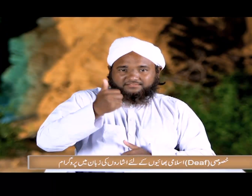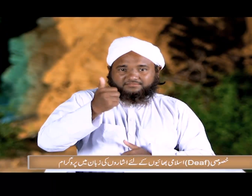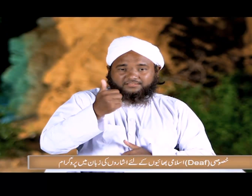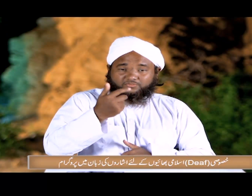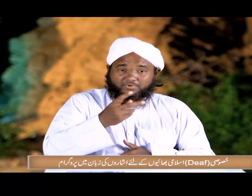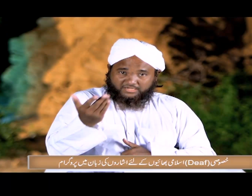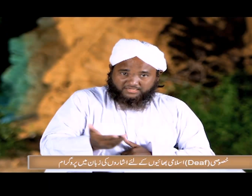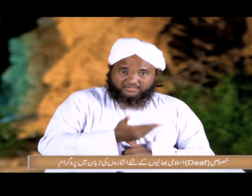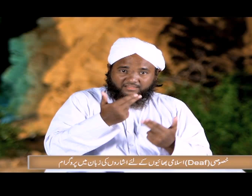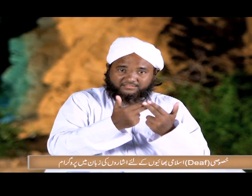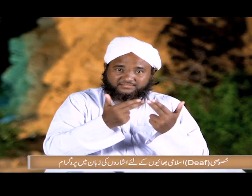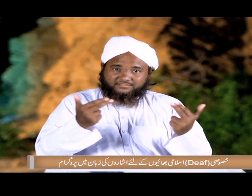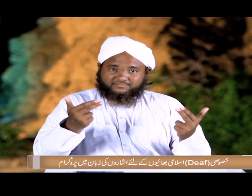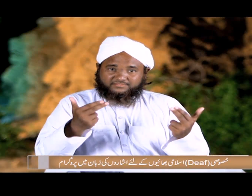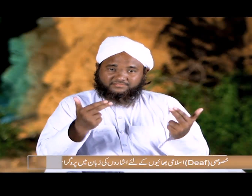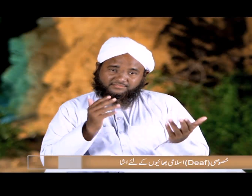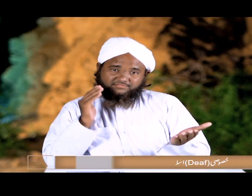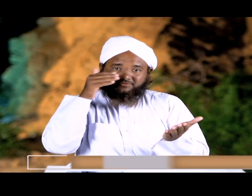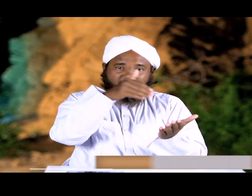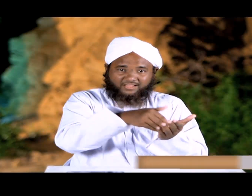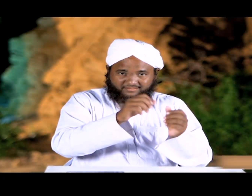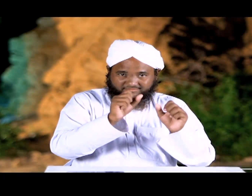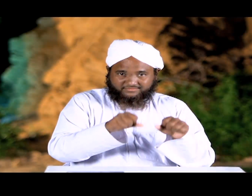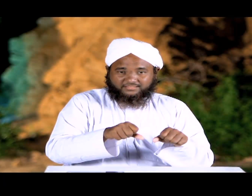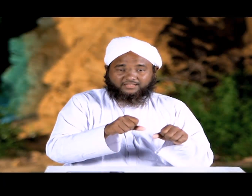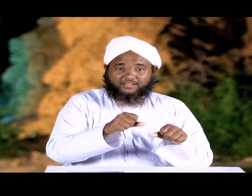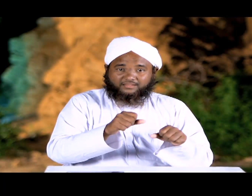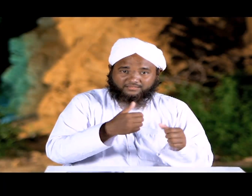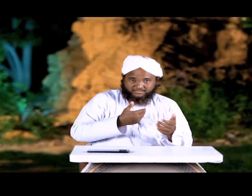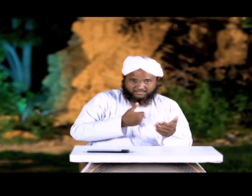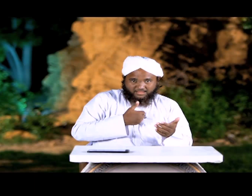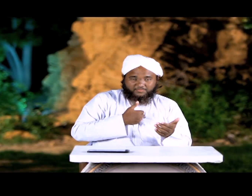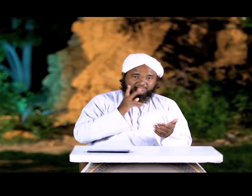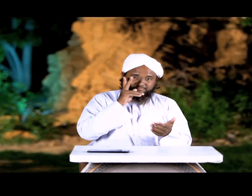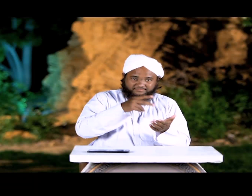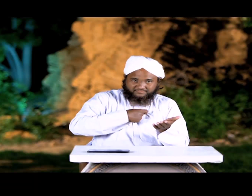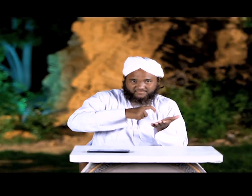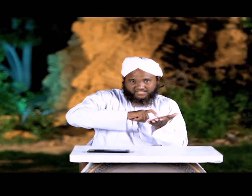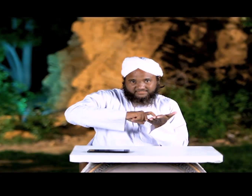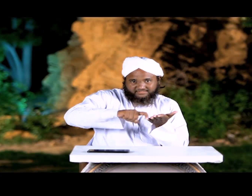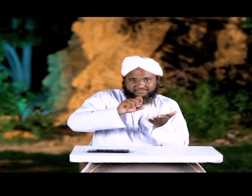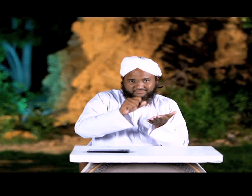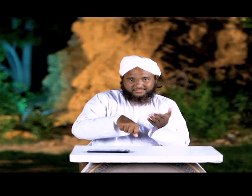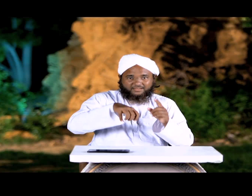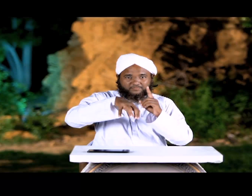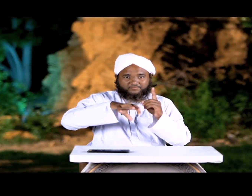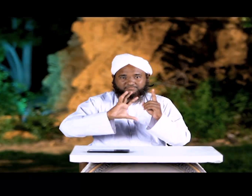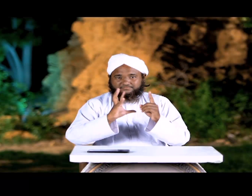انشاءاللہ الکریم کسی اور موضوع کے ساتھ دوبارہ حاضر ہوں گے۔ تب تک کے لیے اجازت دیجیے، مدنی